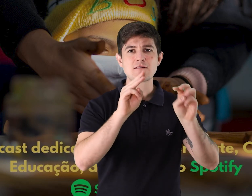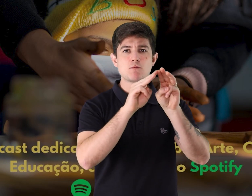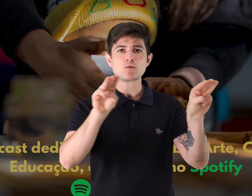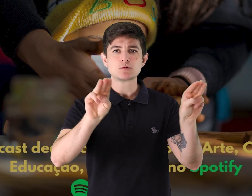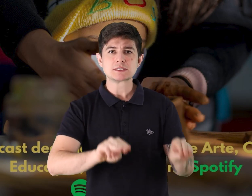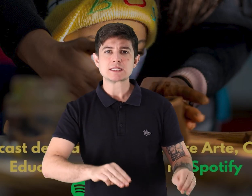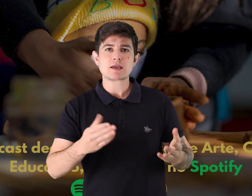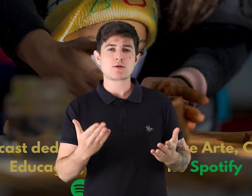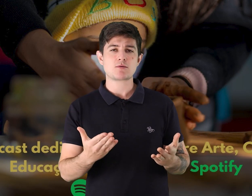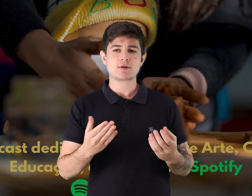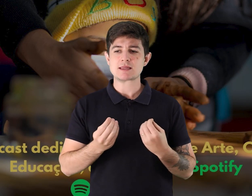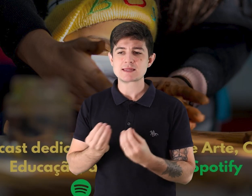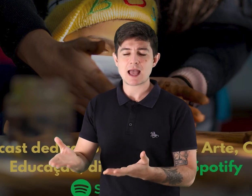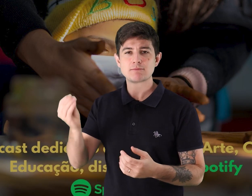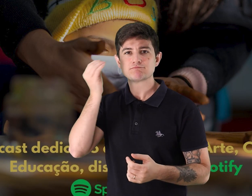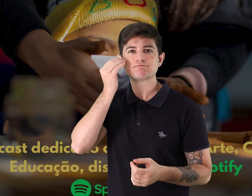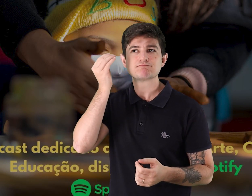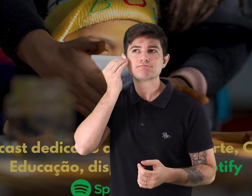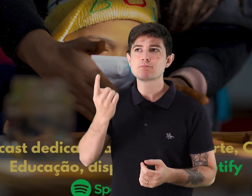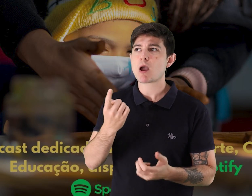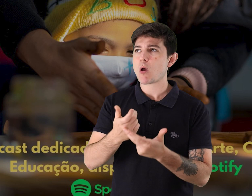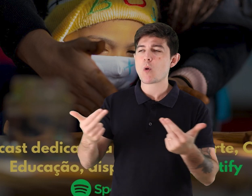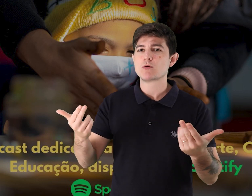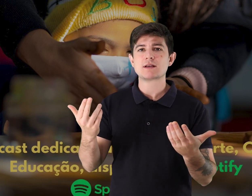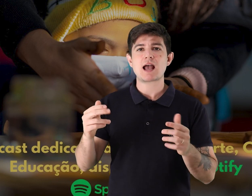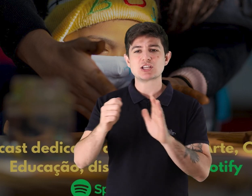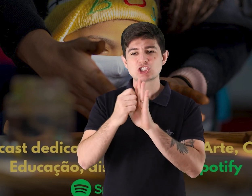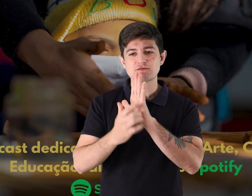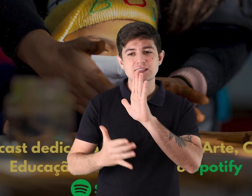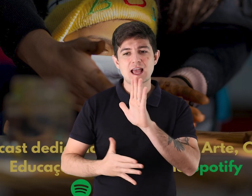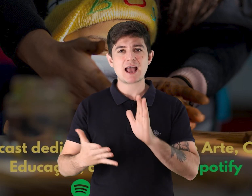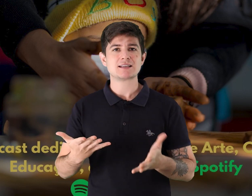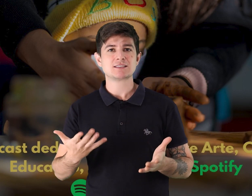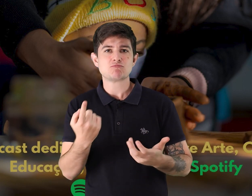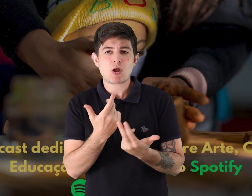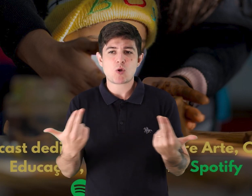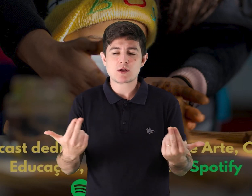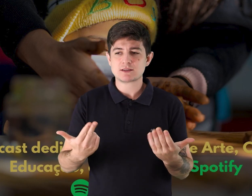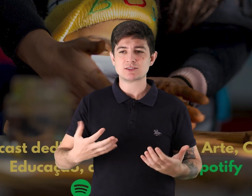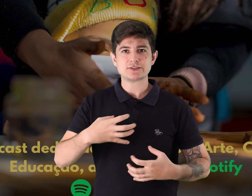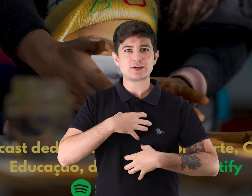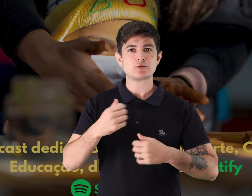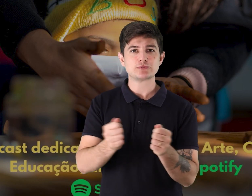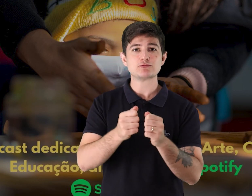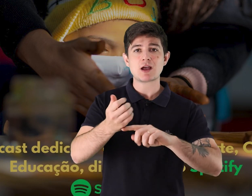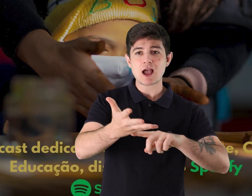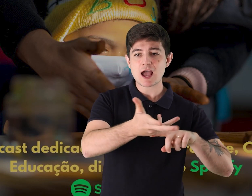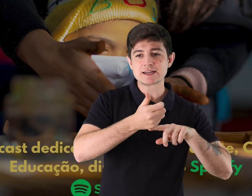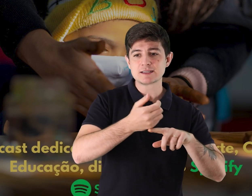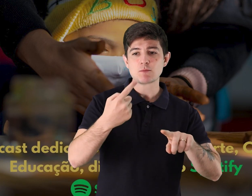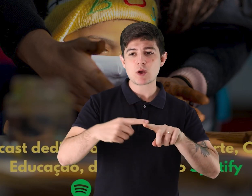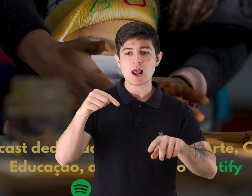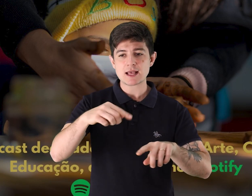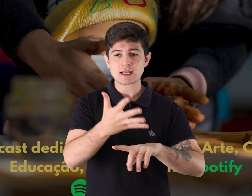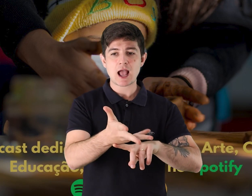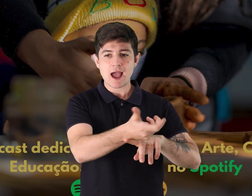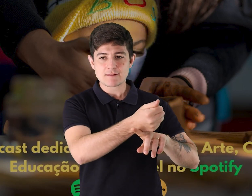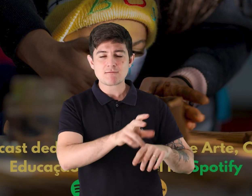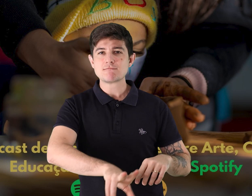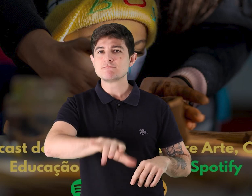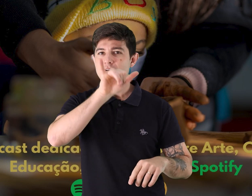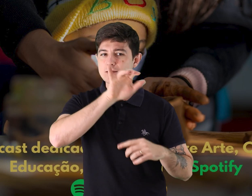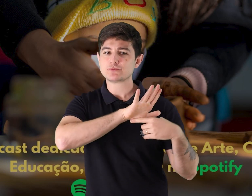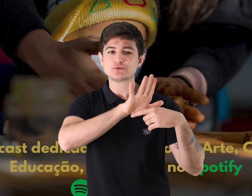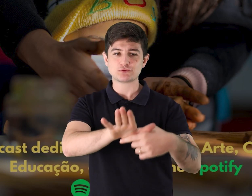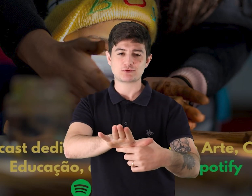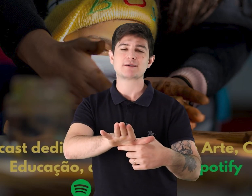leve ele a um museu, né? Proporcione a ele algumas atividades que envolvam a arte, porque a